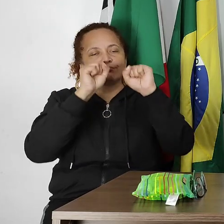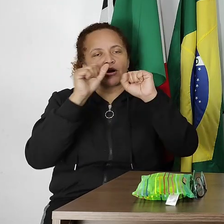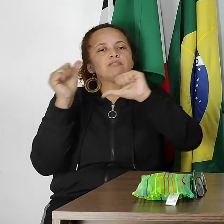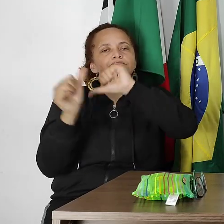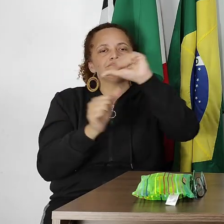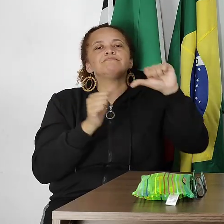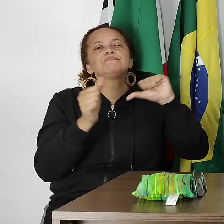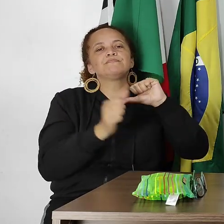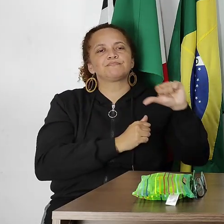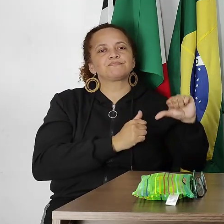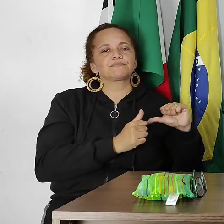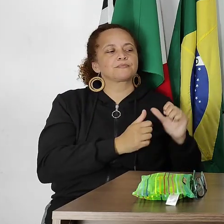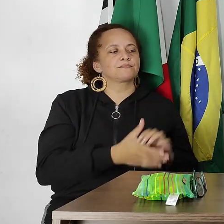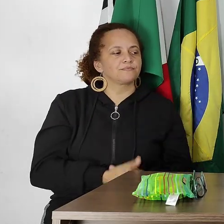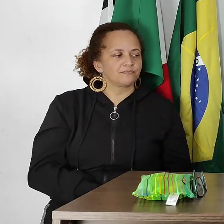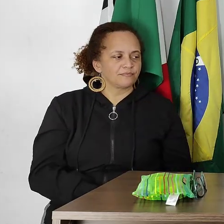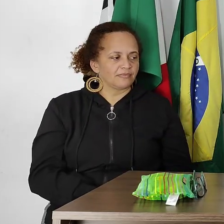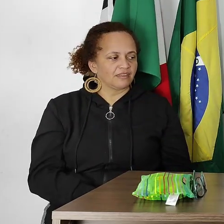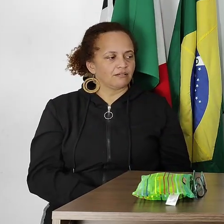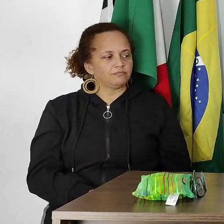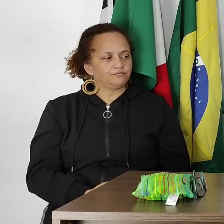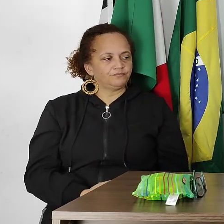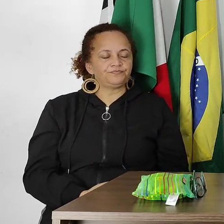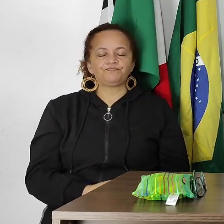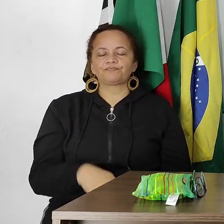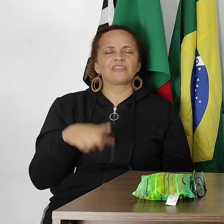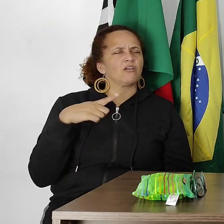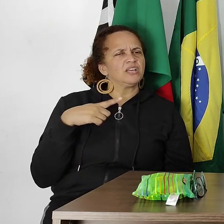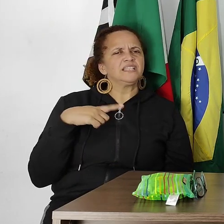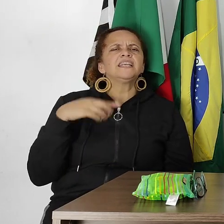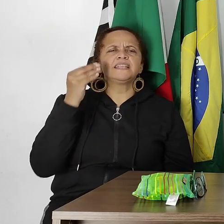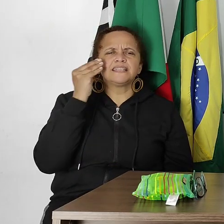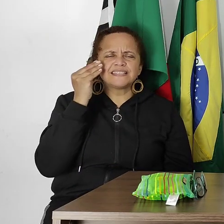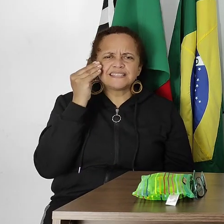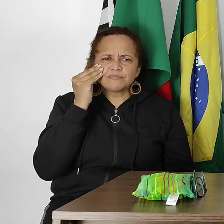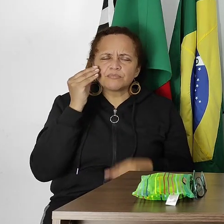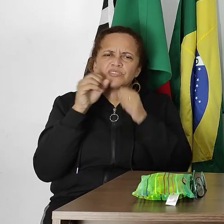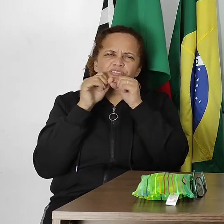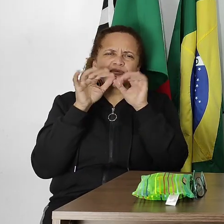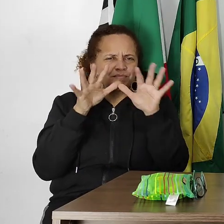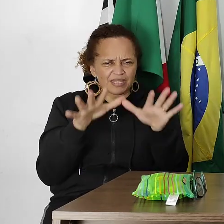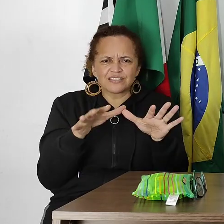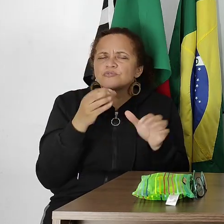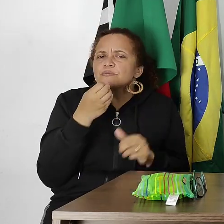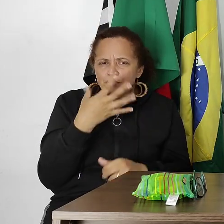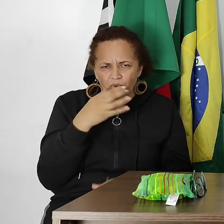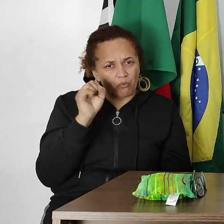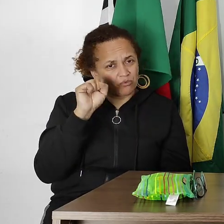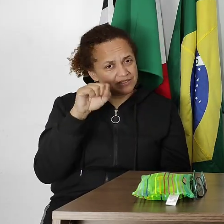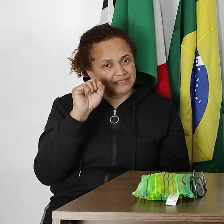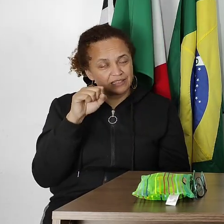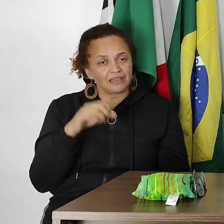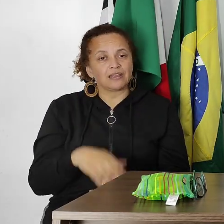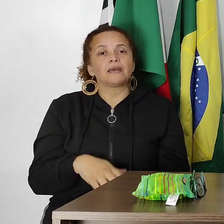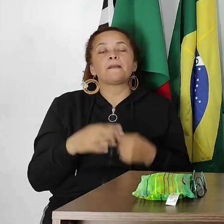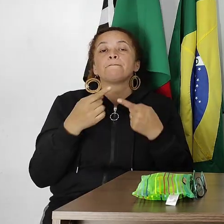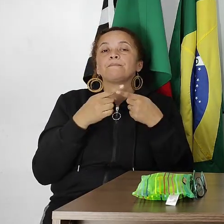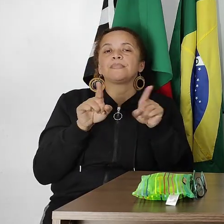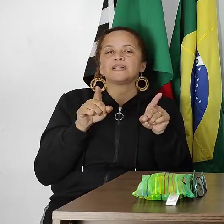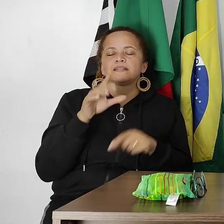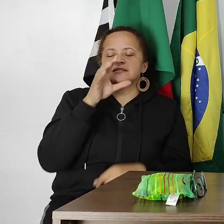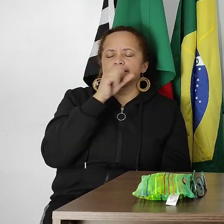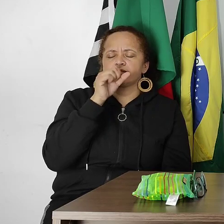né? Então, tem testemunhos de bênçãos materiais que é muito bom, né? Mas sábado e